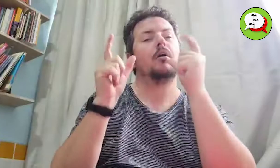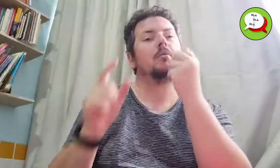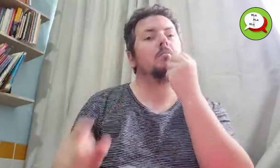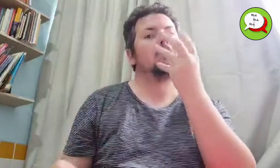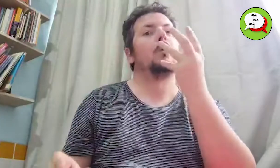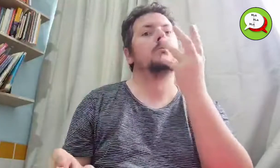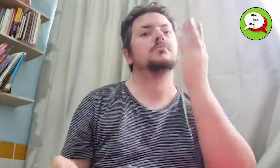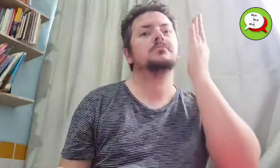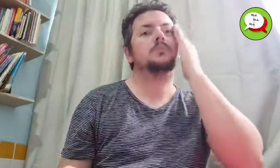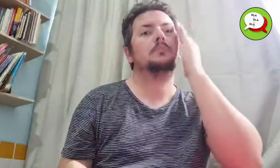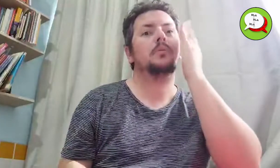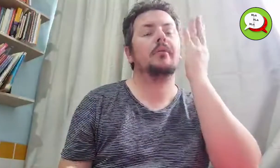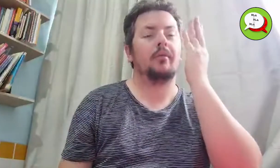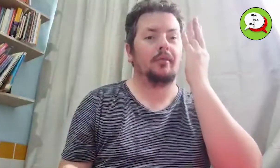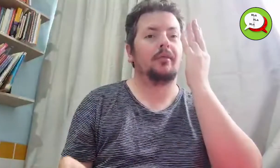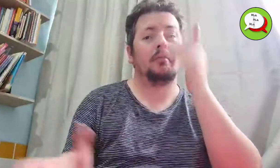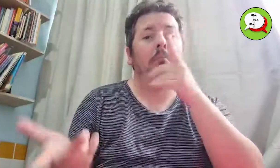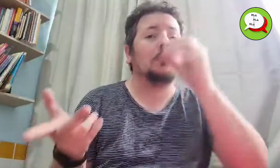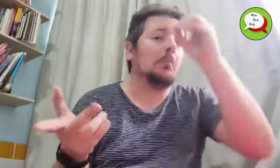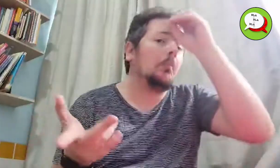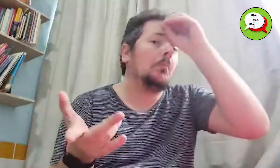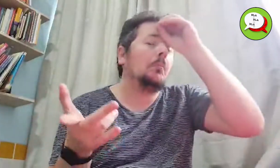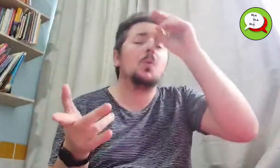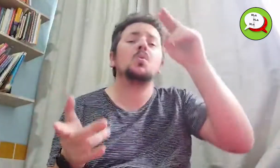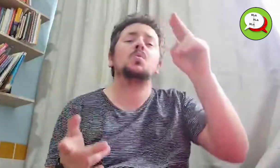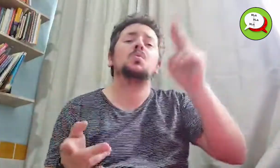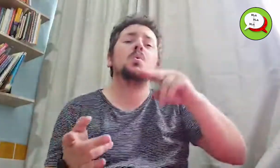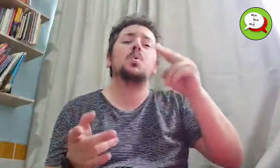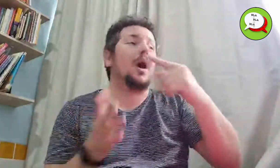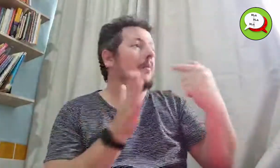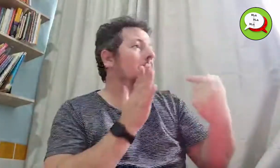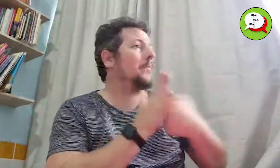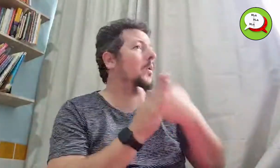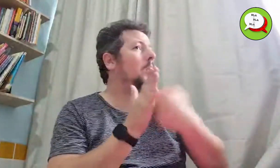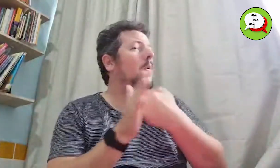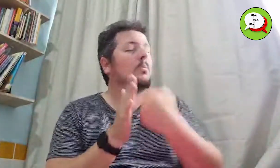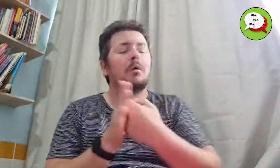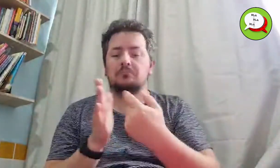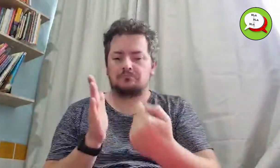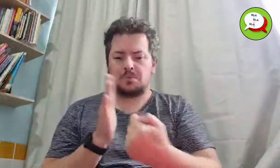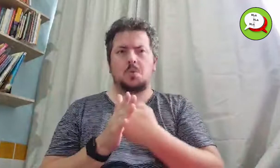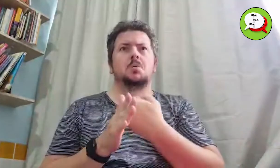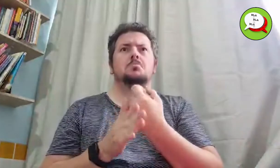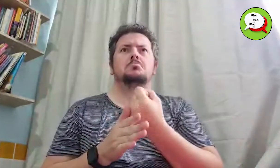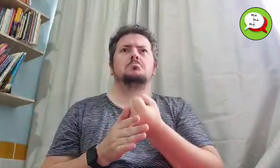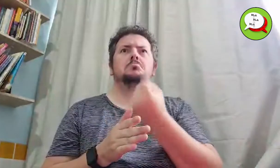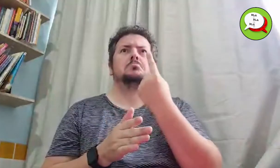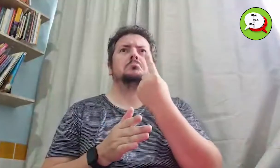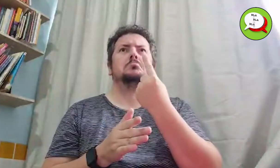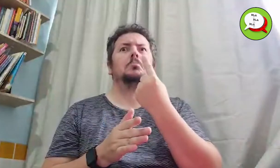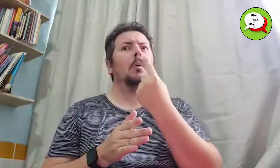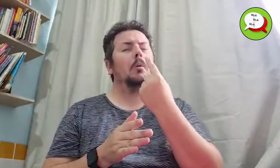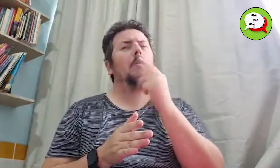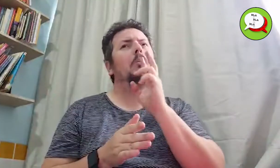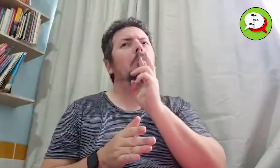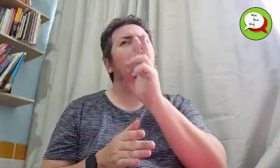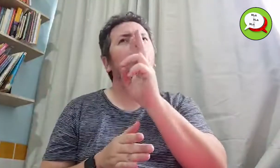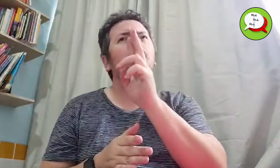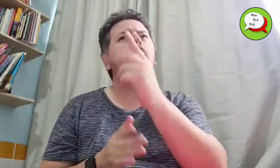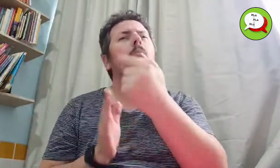se ele consegue ter esse raciocínio. Se ele nunca faz perguntas, se ele nunca consegue te fazer perguntas ou se